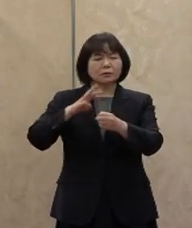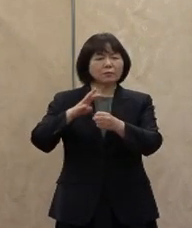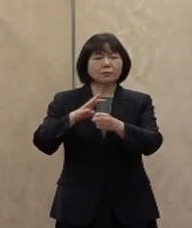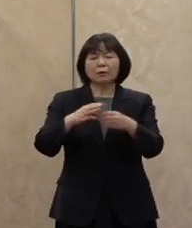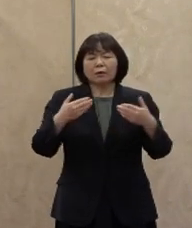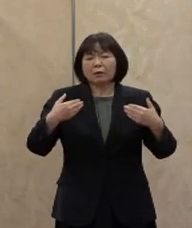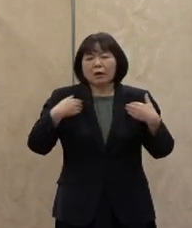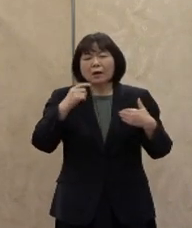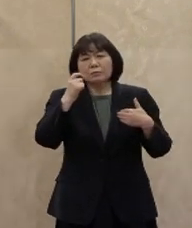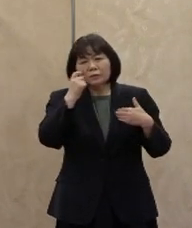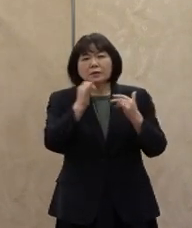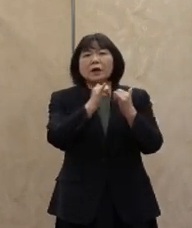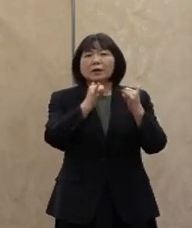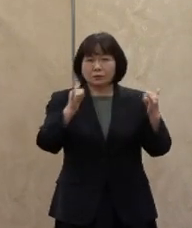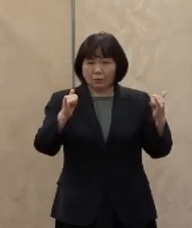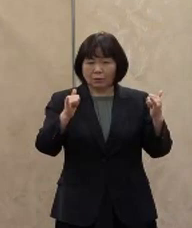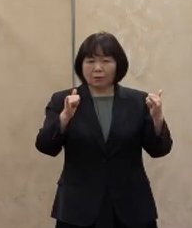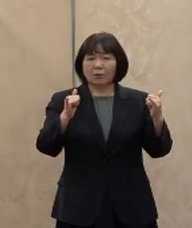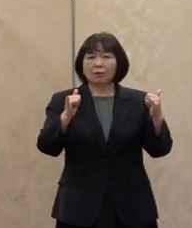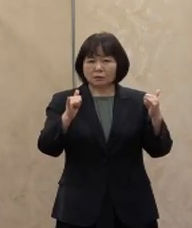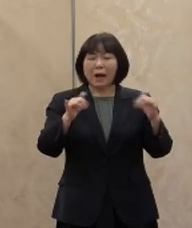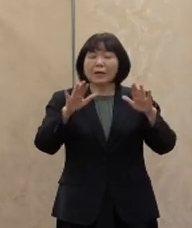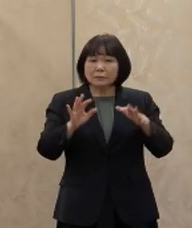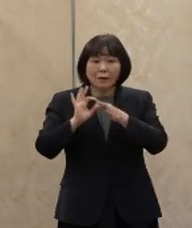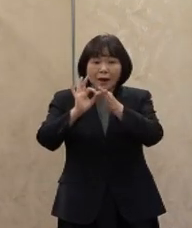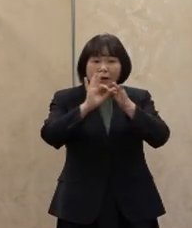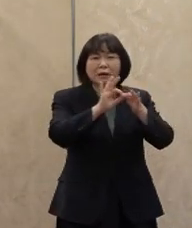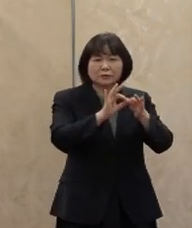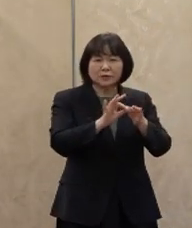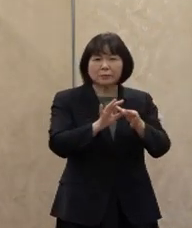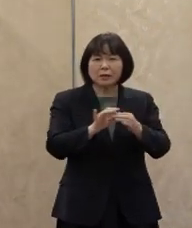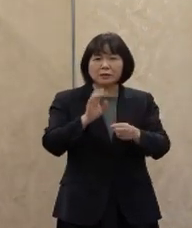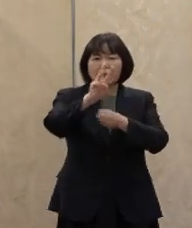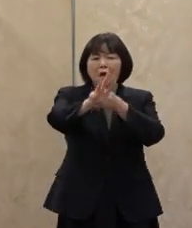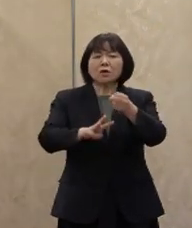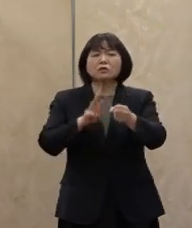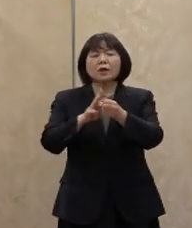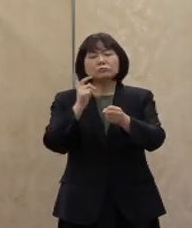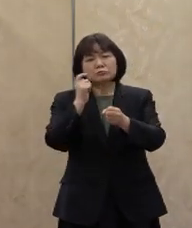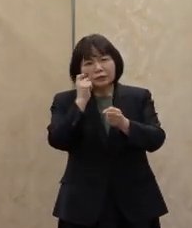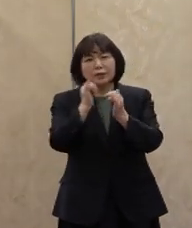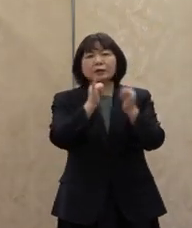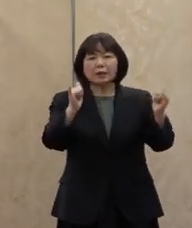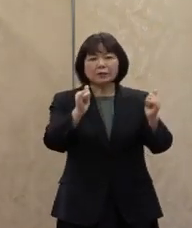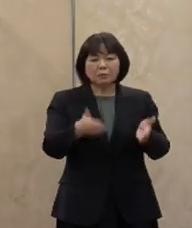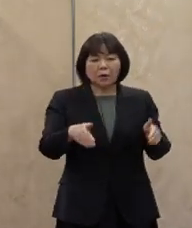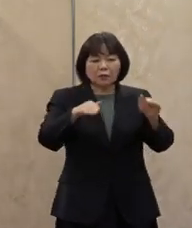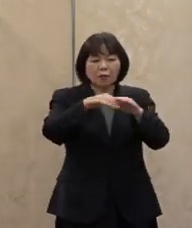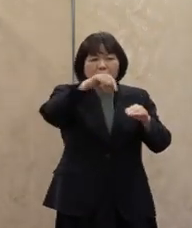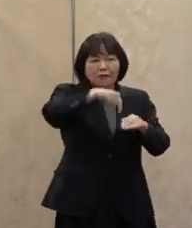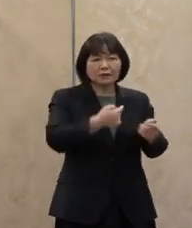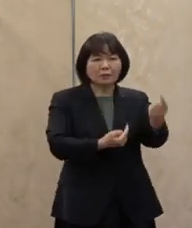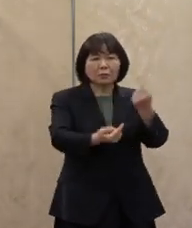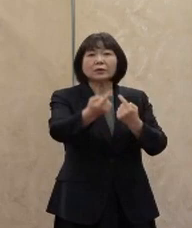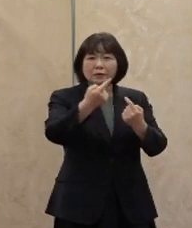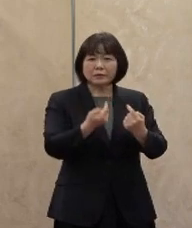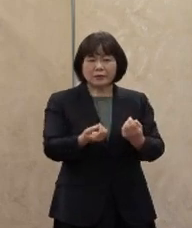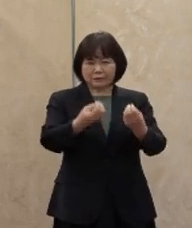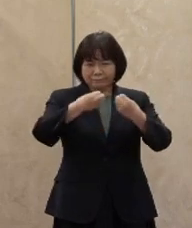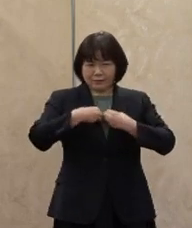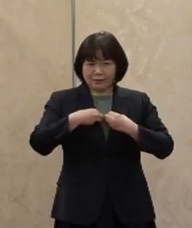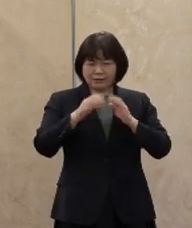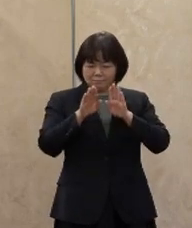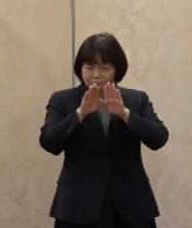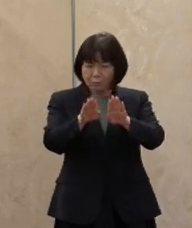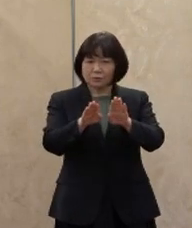方で、今お一人お一人に連絡してますが、どうしてもという方にはドーンセンターにお越しいただくことになりますが、ここはきちんと感染症対策をと